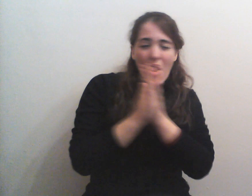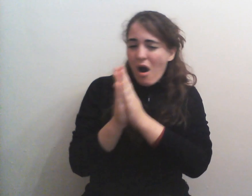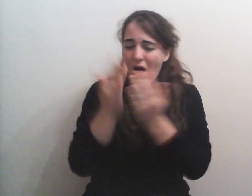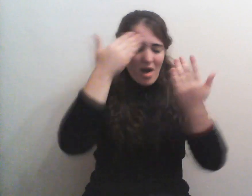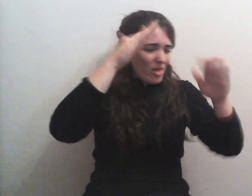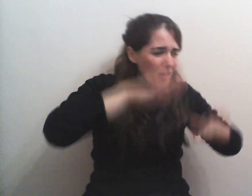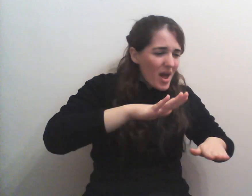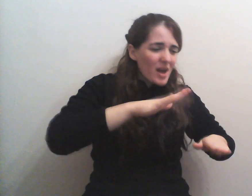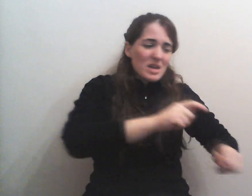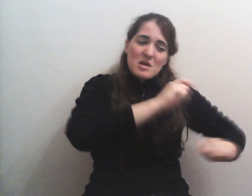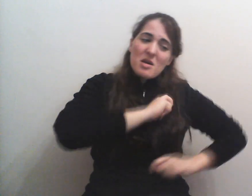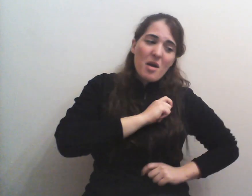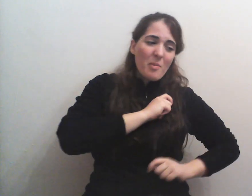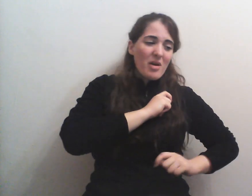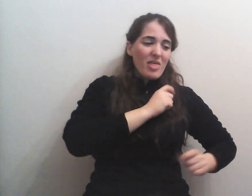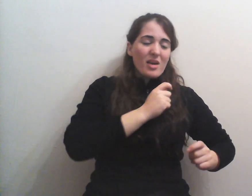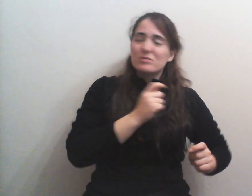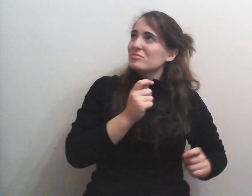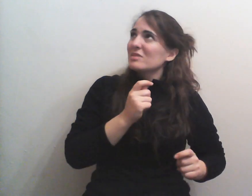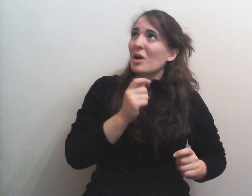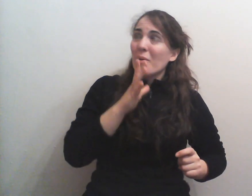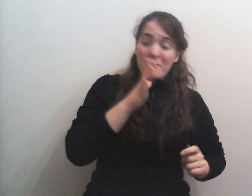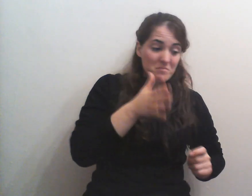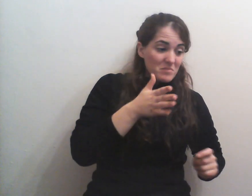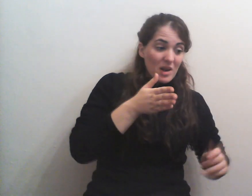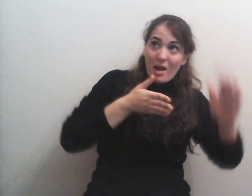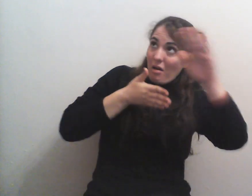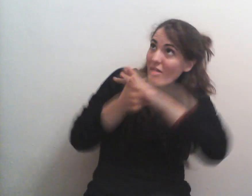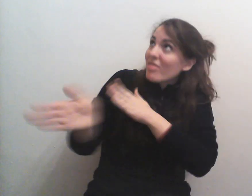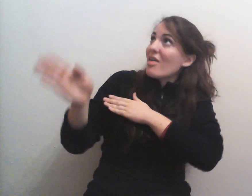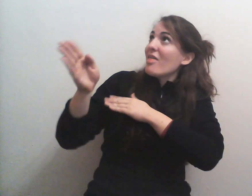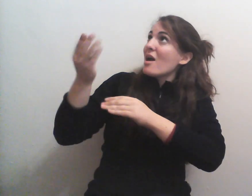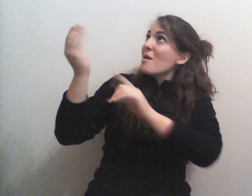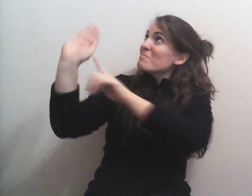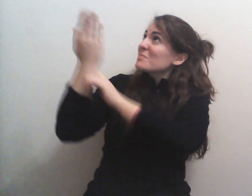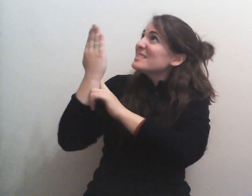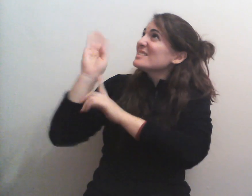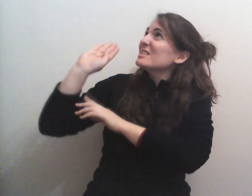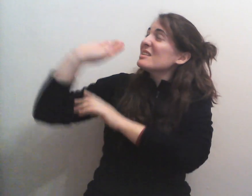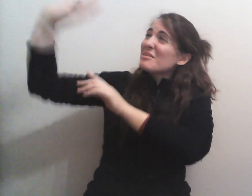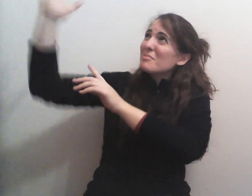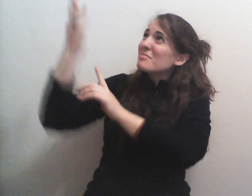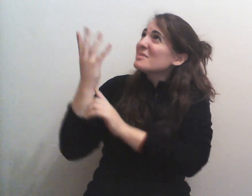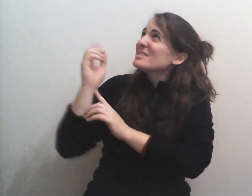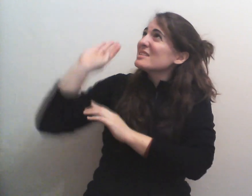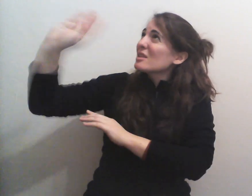sus méritos con el fin de tener acceso a tu presencia. No, Señor, te damos gracias porque Cristo acabó la